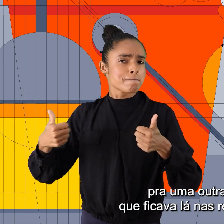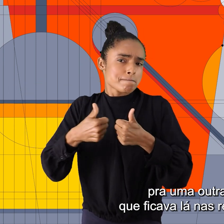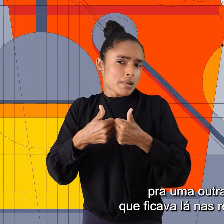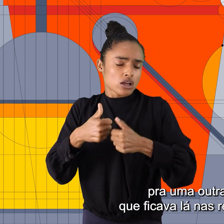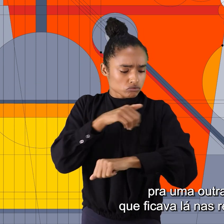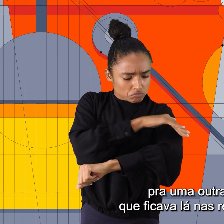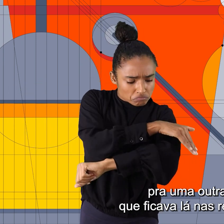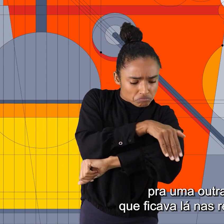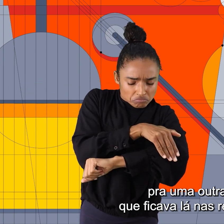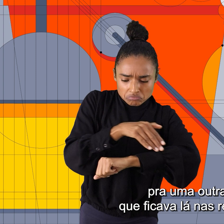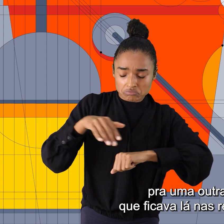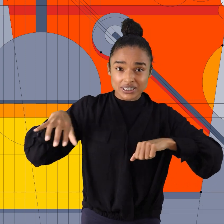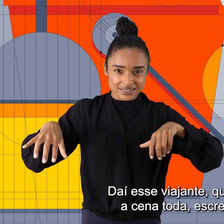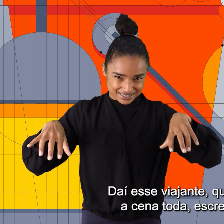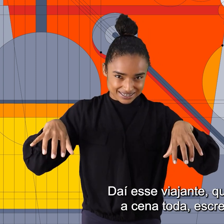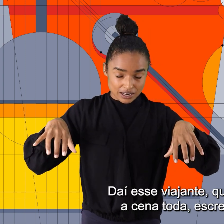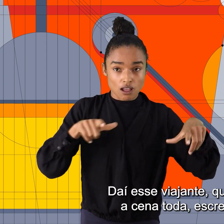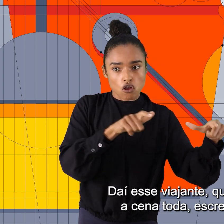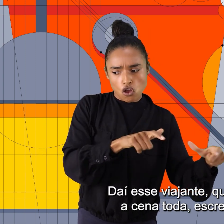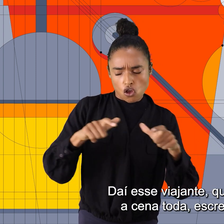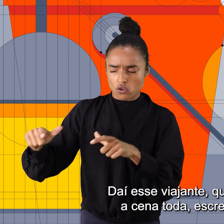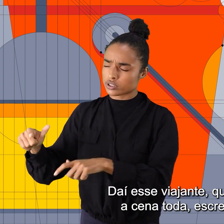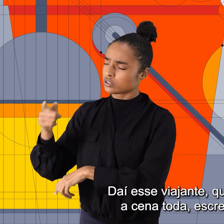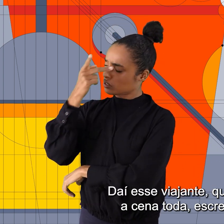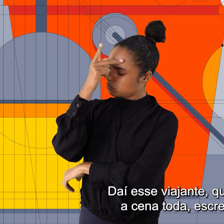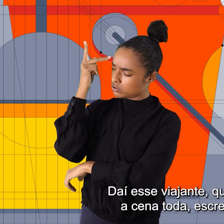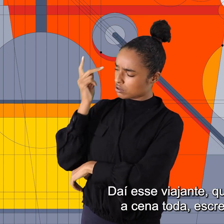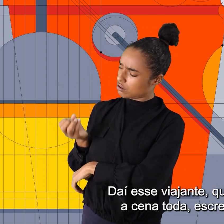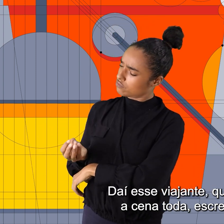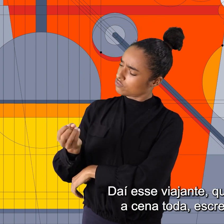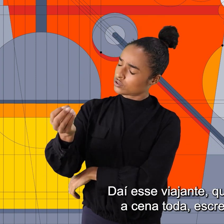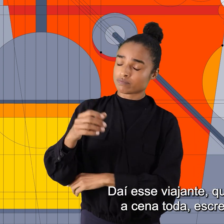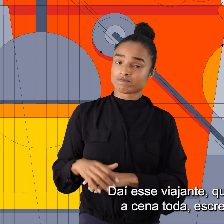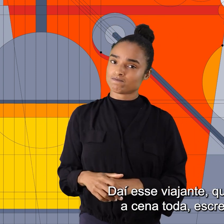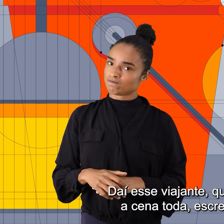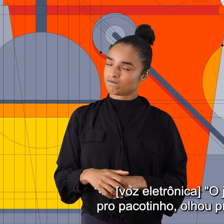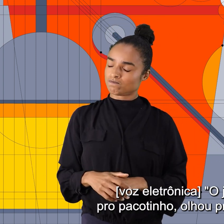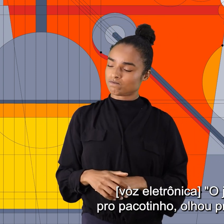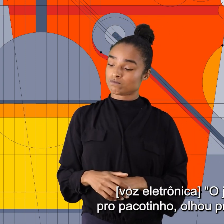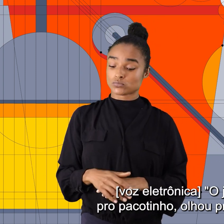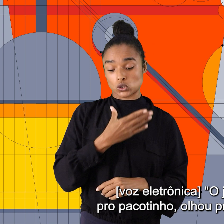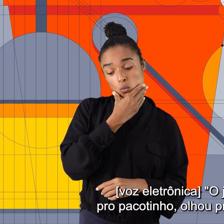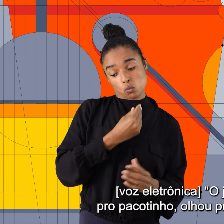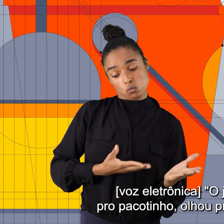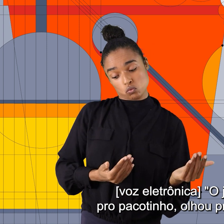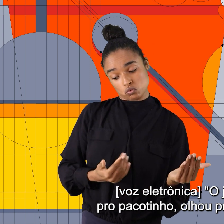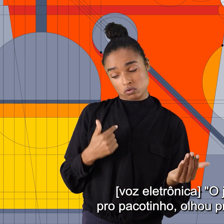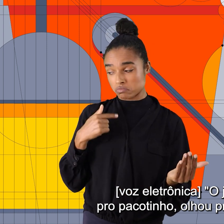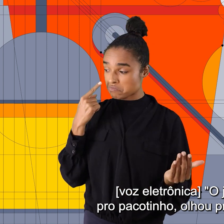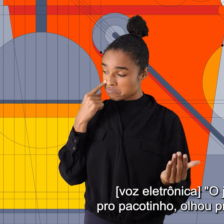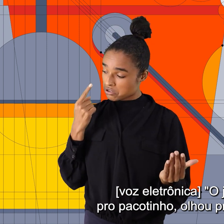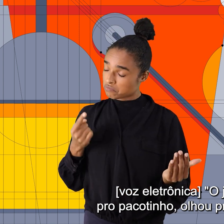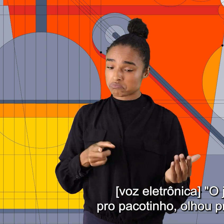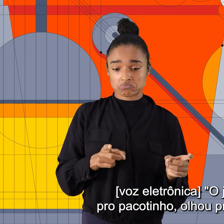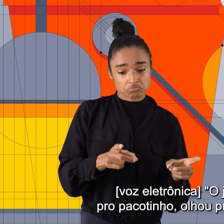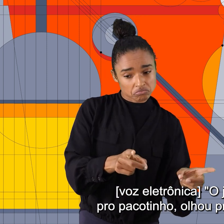lá nas redondezas. Daí esse viajante, que estava vendo a cena toda, escreveu assim: o jovem olhou para o pacotinho,